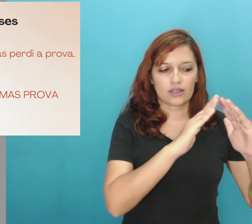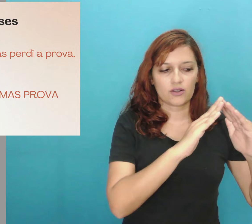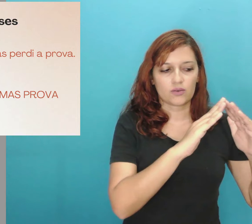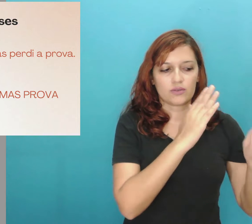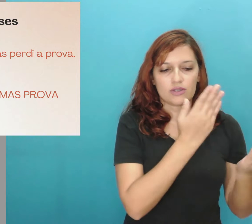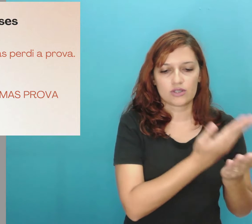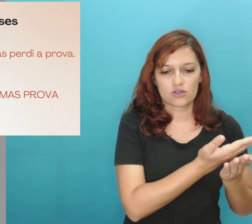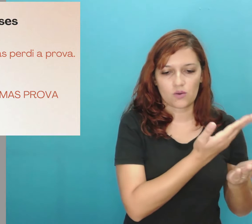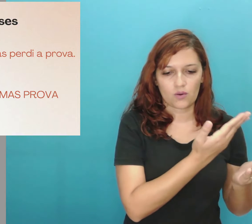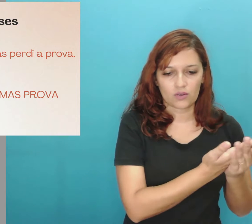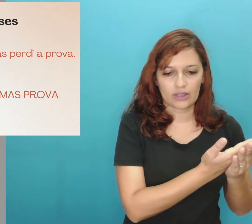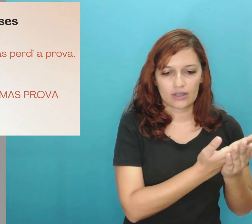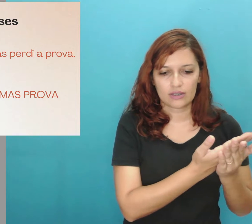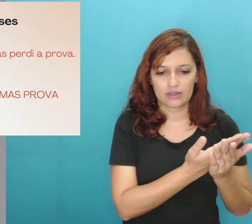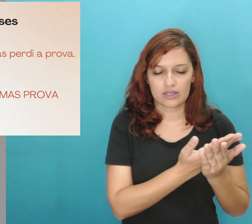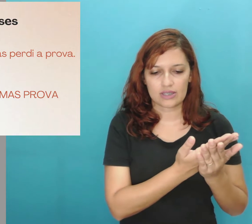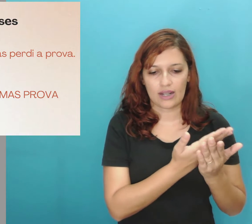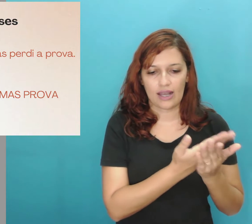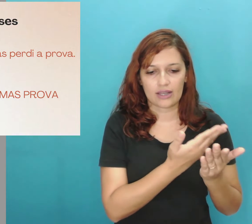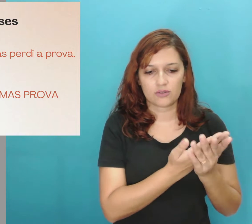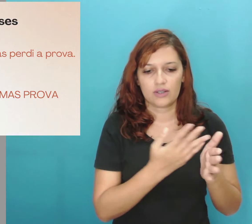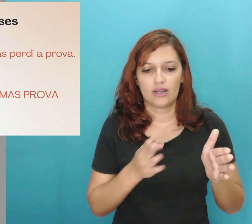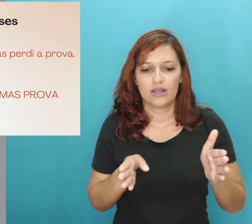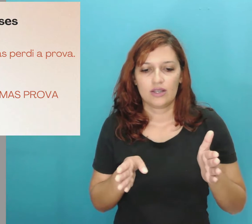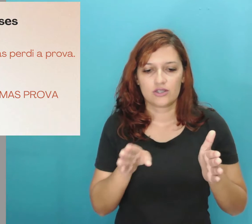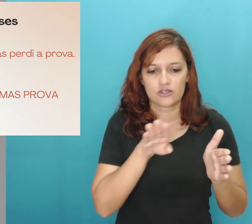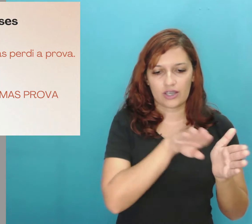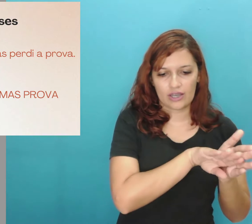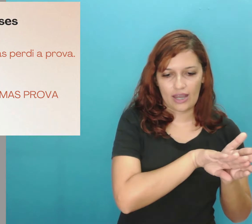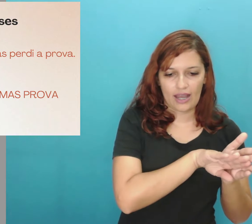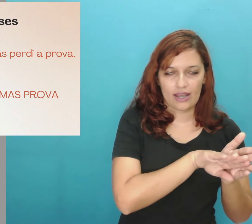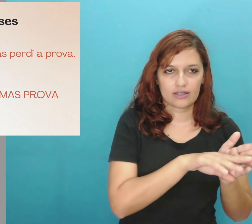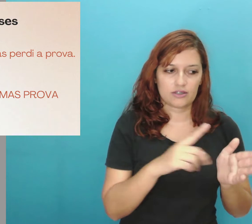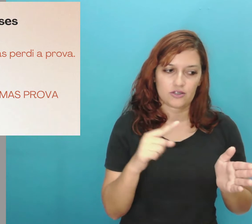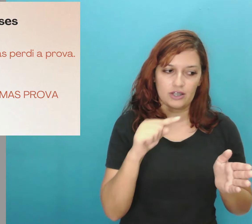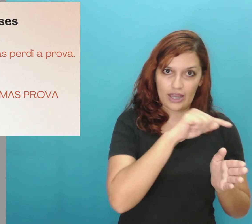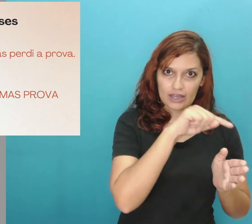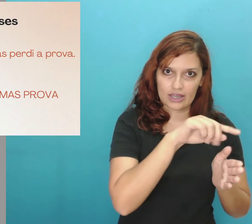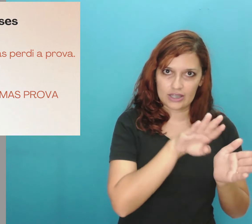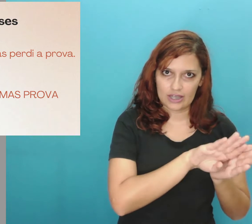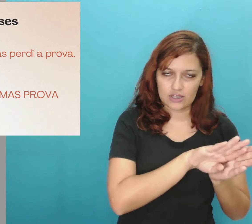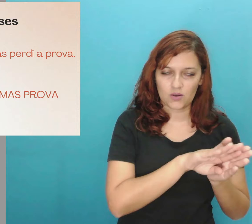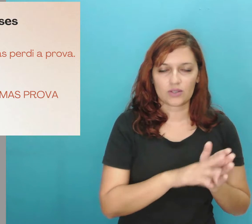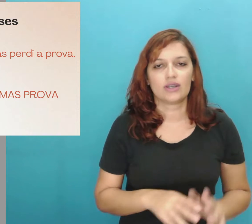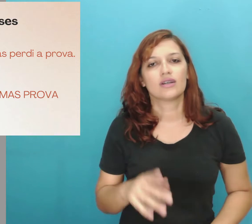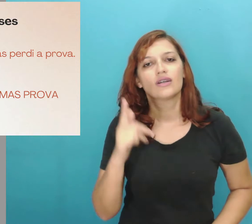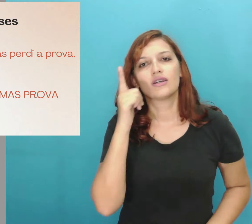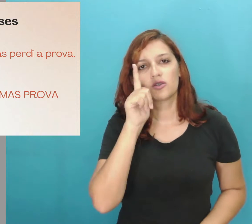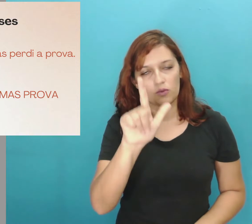ó, escola, desse lado, chegar, cheguei aqui na escola,